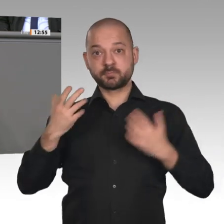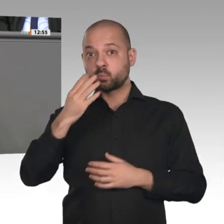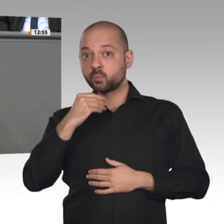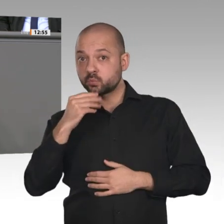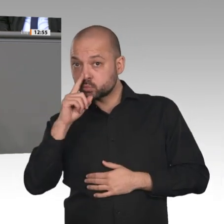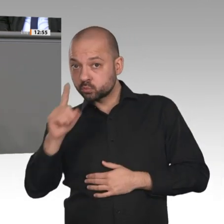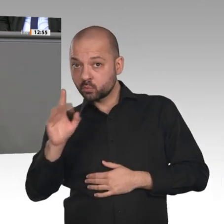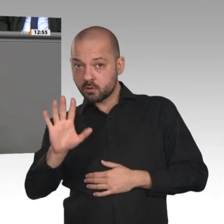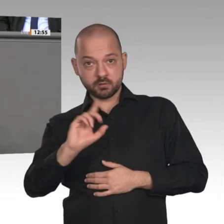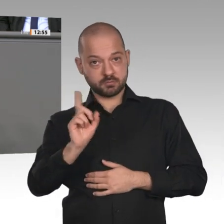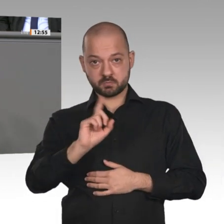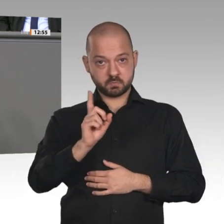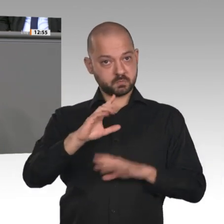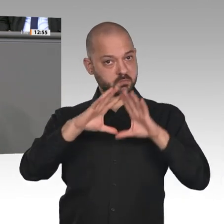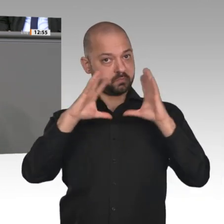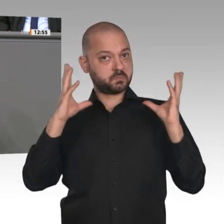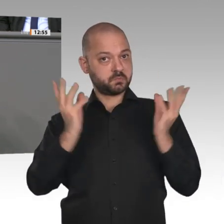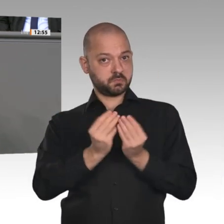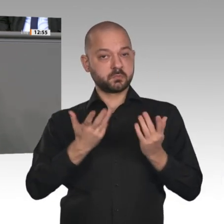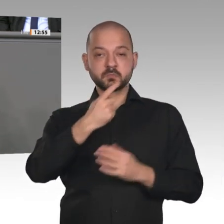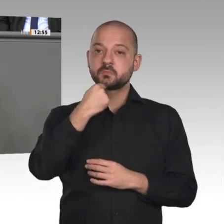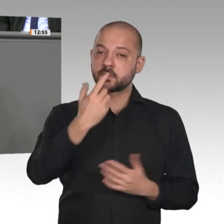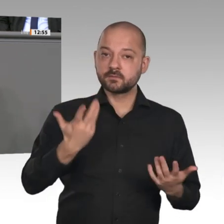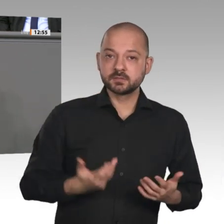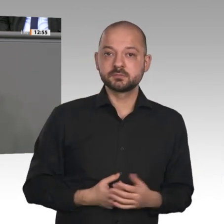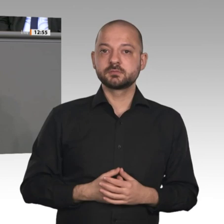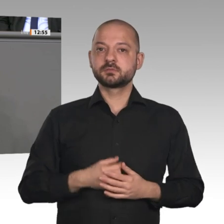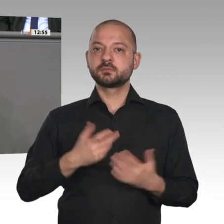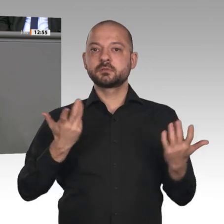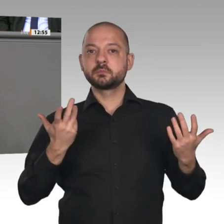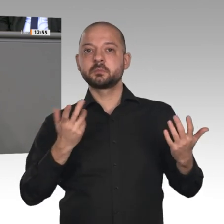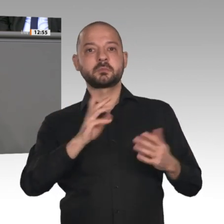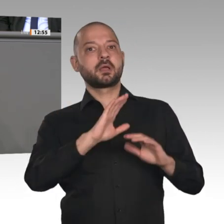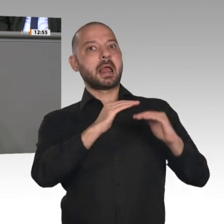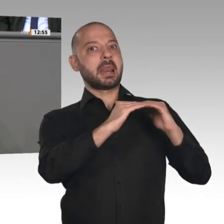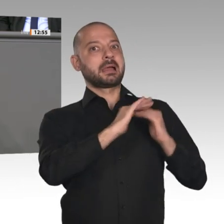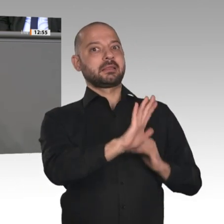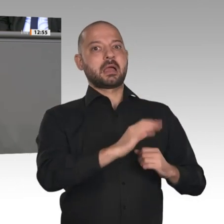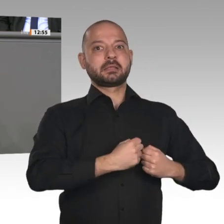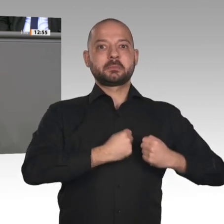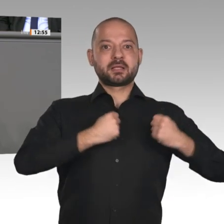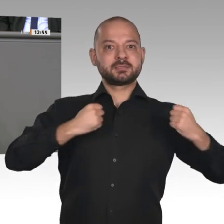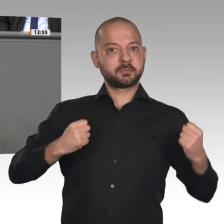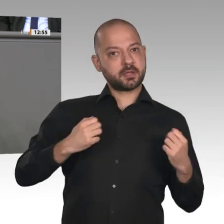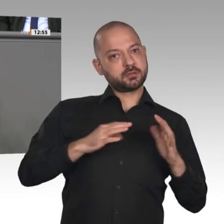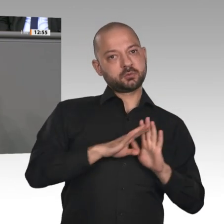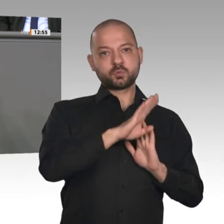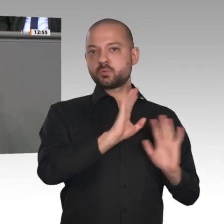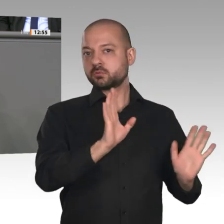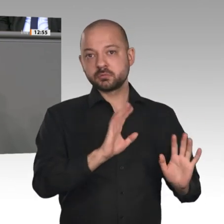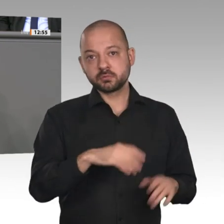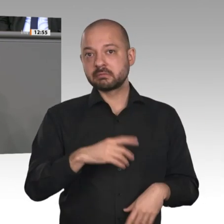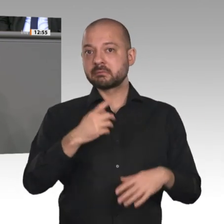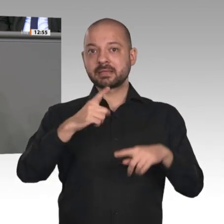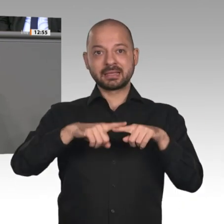Emanzipation bloß der Irländer, der Griechen, der Frankfurter Juden, der westindischen Schwarzen und der gleichen